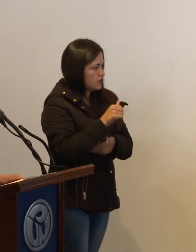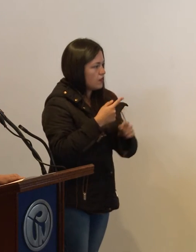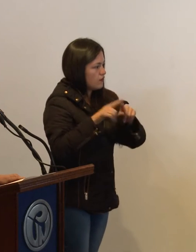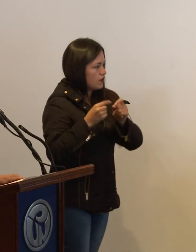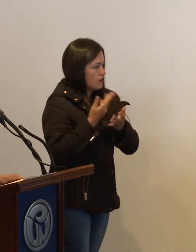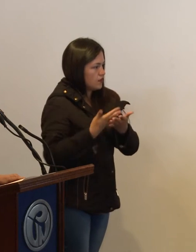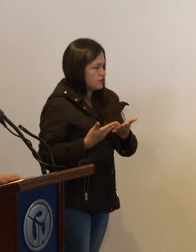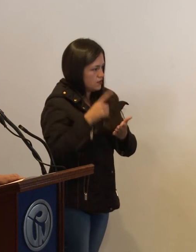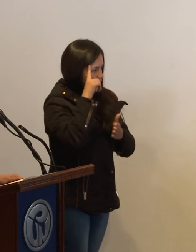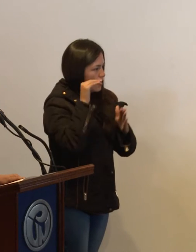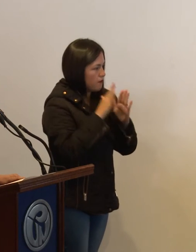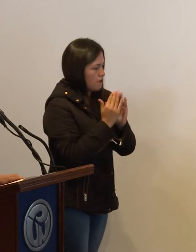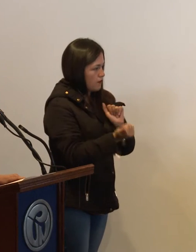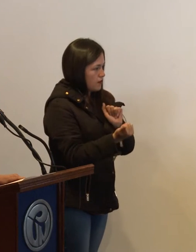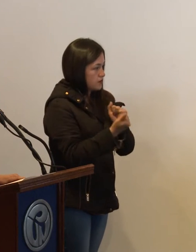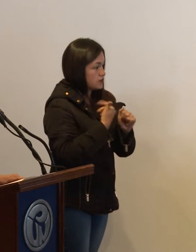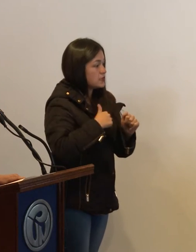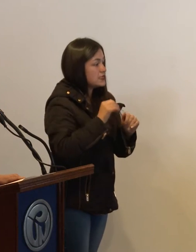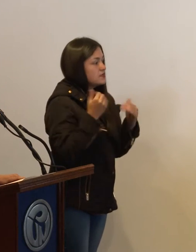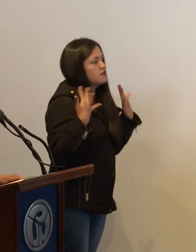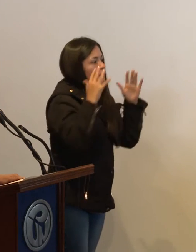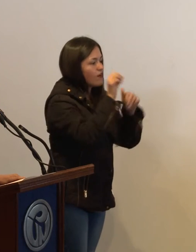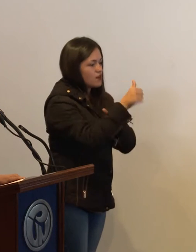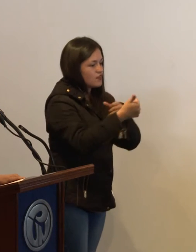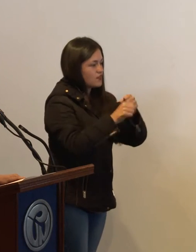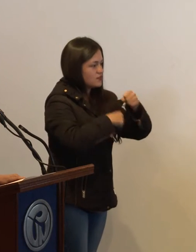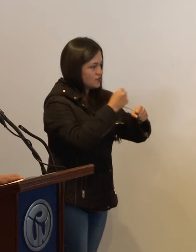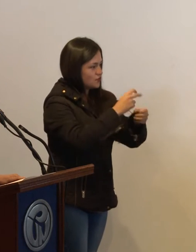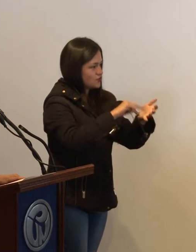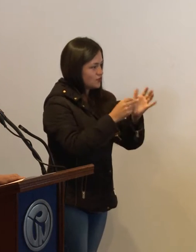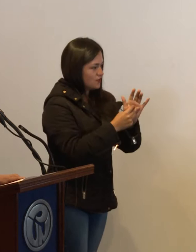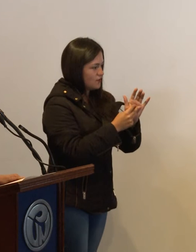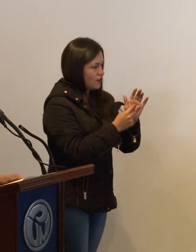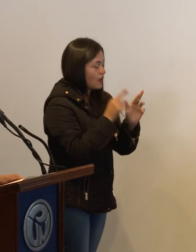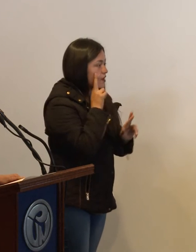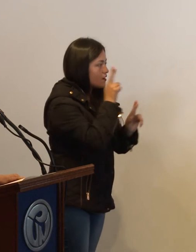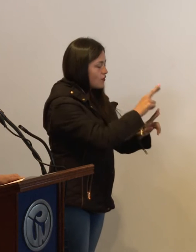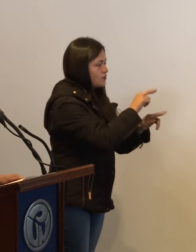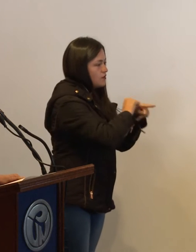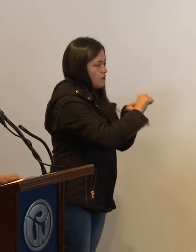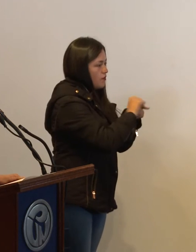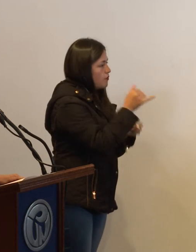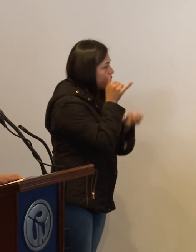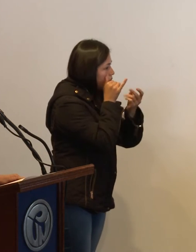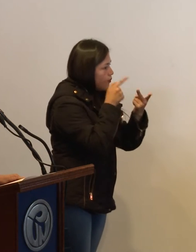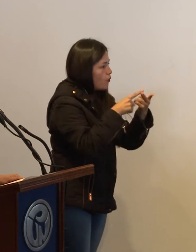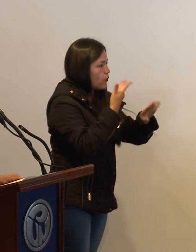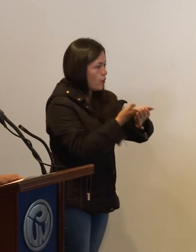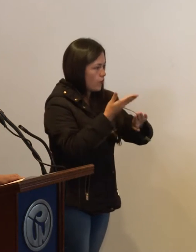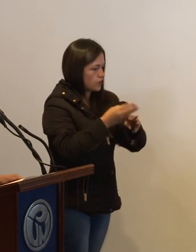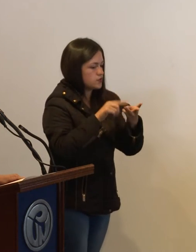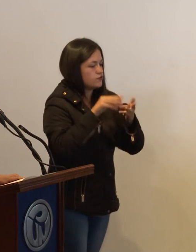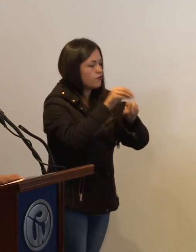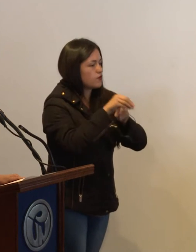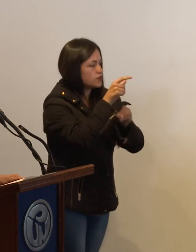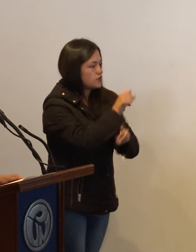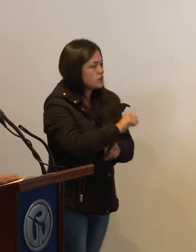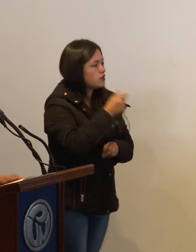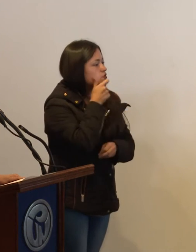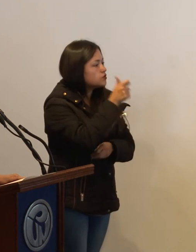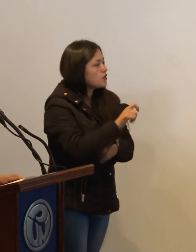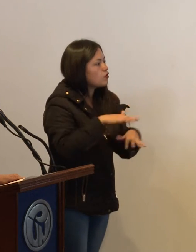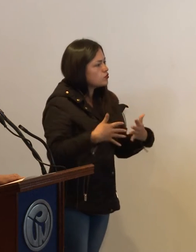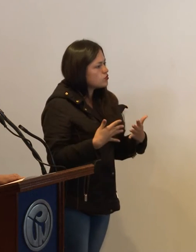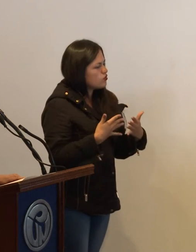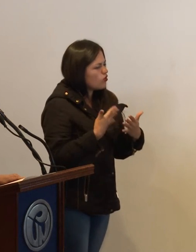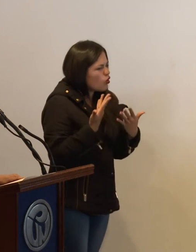mostrarle a muchos que las propuestas educativas, que las prácticas pedagógicas comunitarias, que la formación en derechos humanos solo se